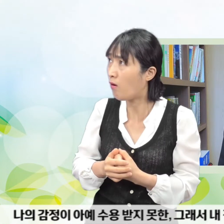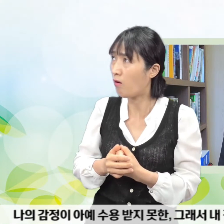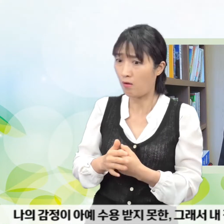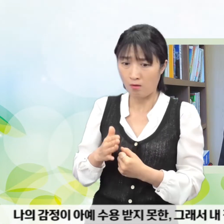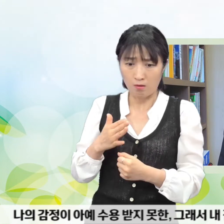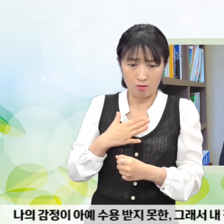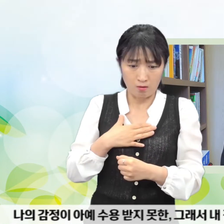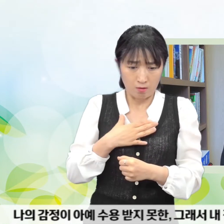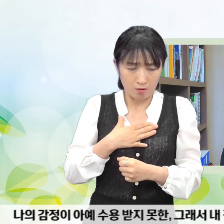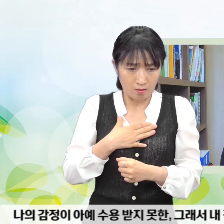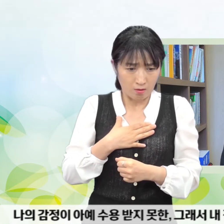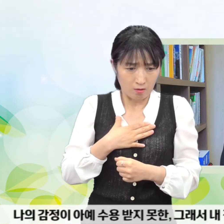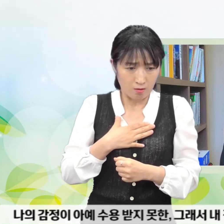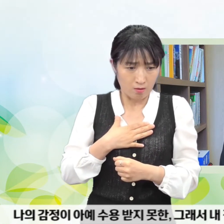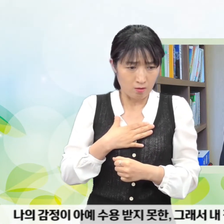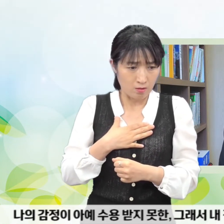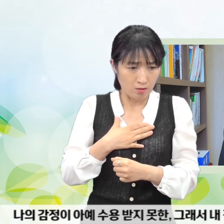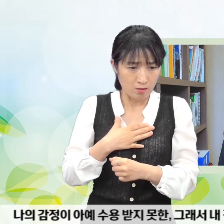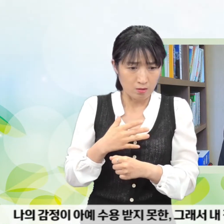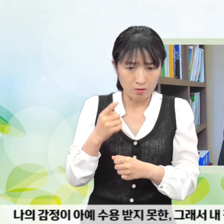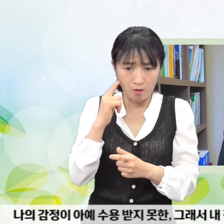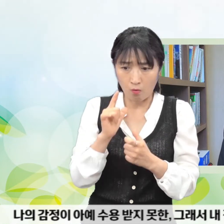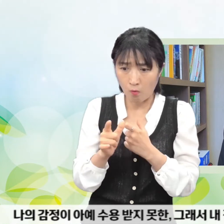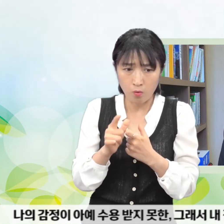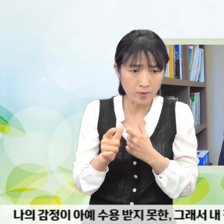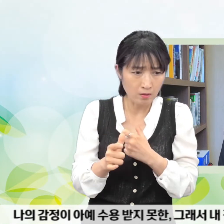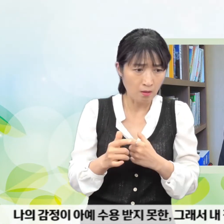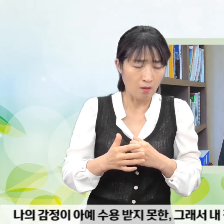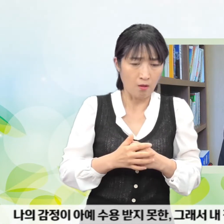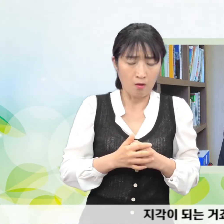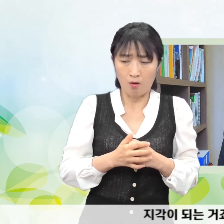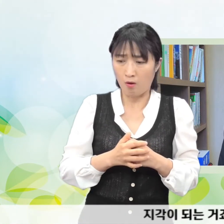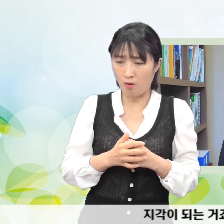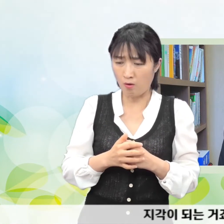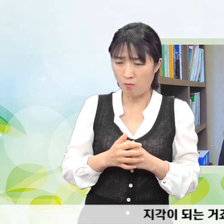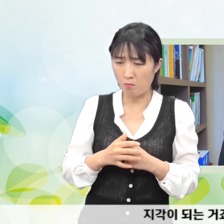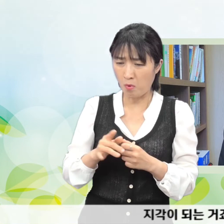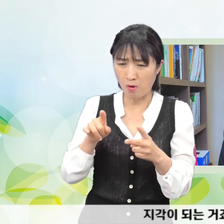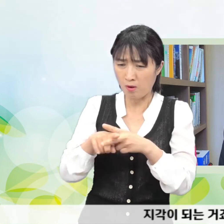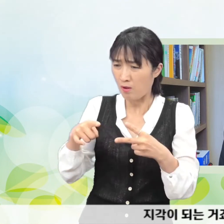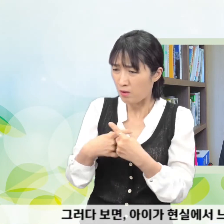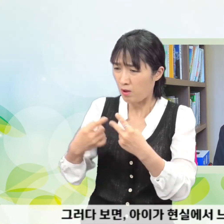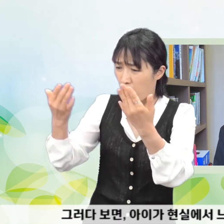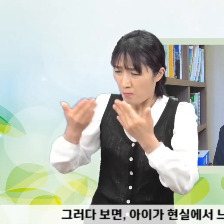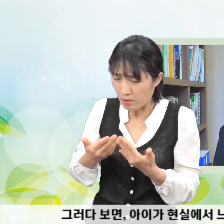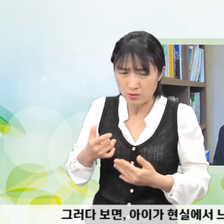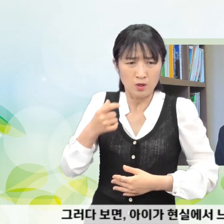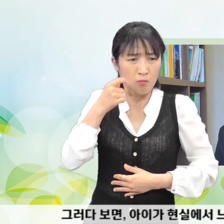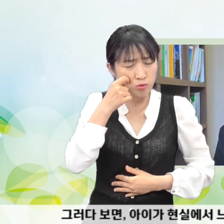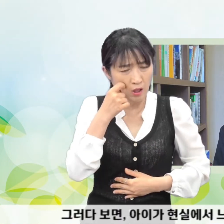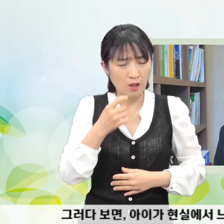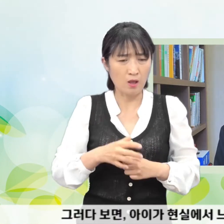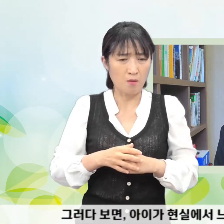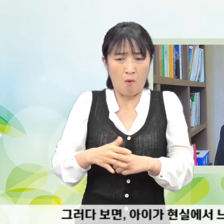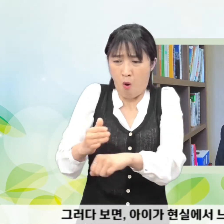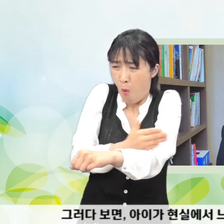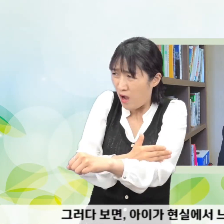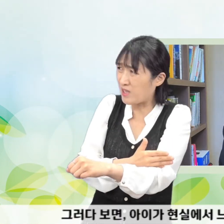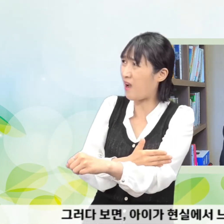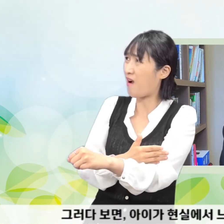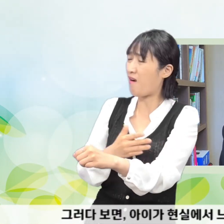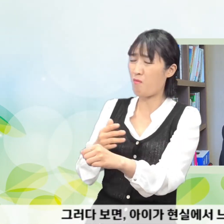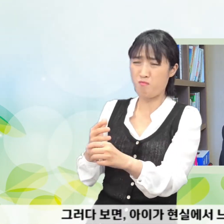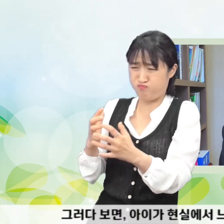못한 그렇기 때문에 내 감정을 믿을 수 없는 이러한 이제 부분들로 지각이 되게 된다는 거죠. 그러다 보면